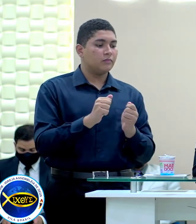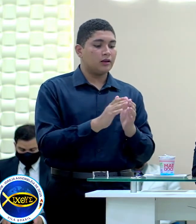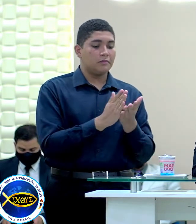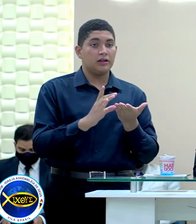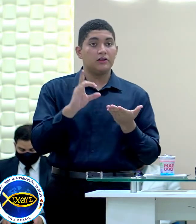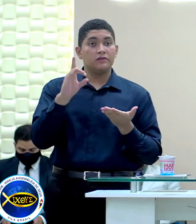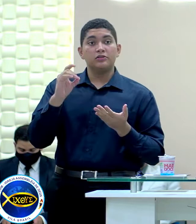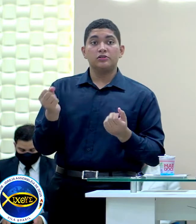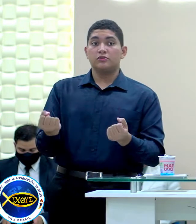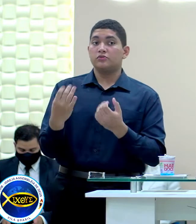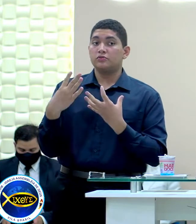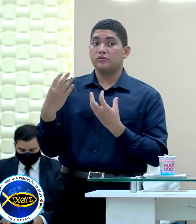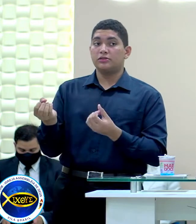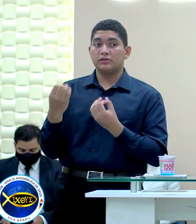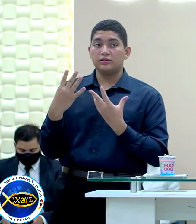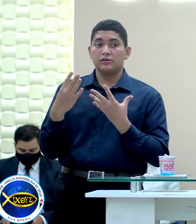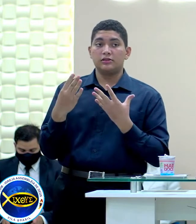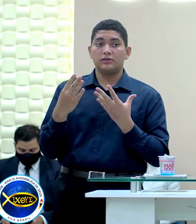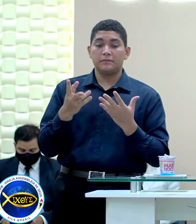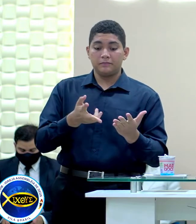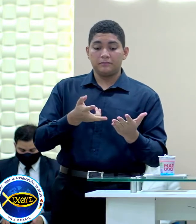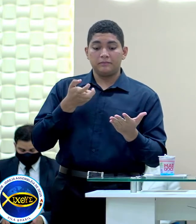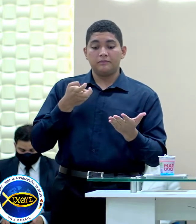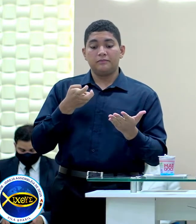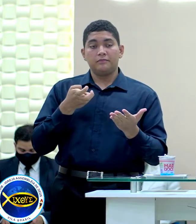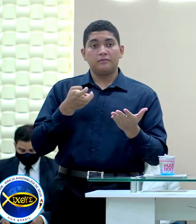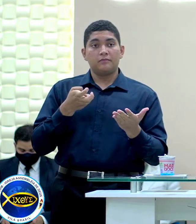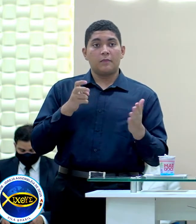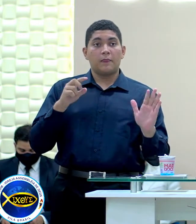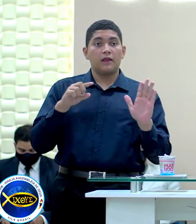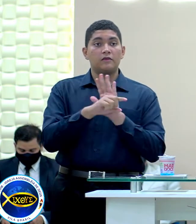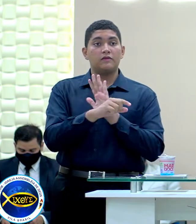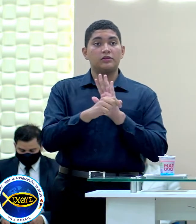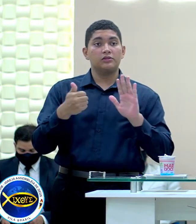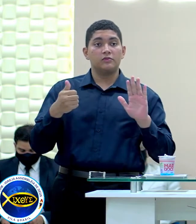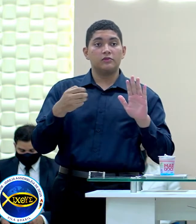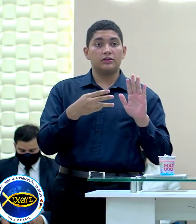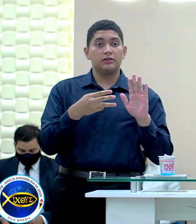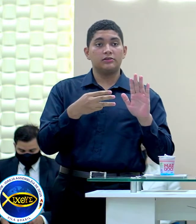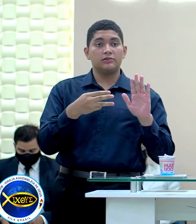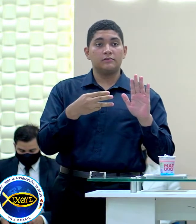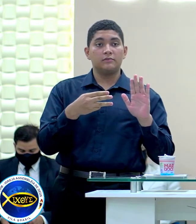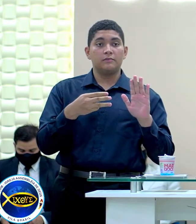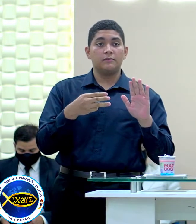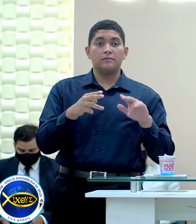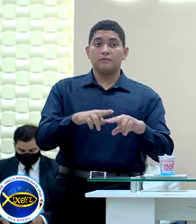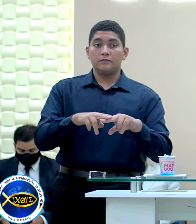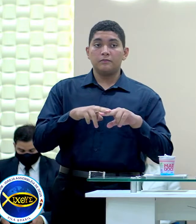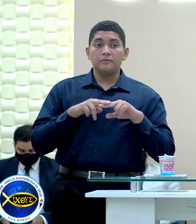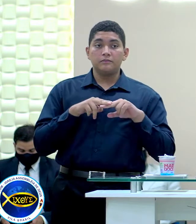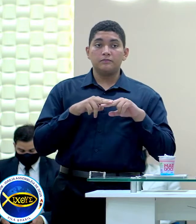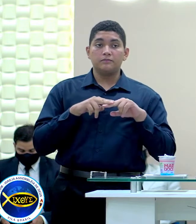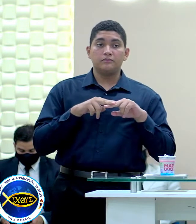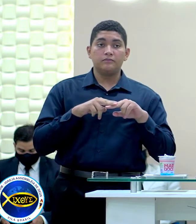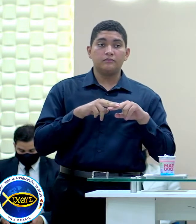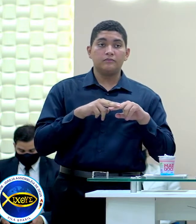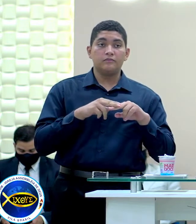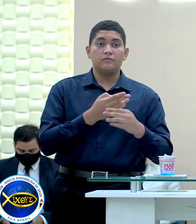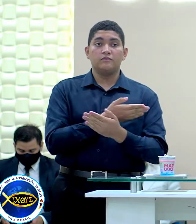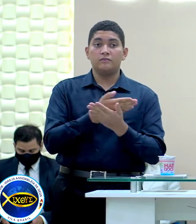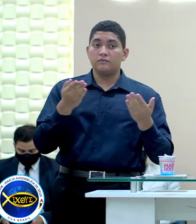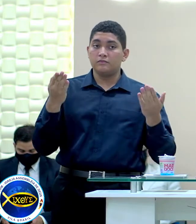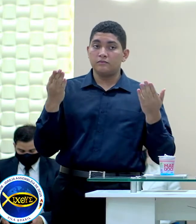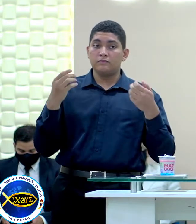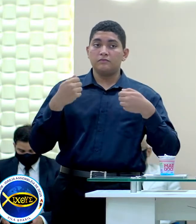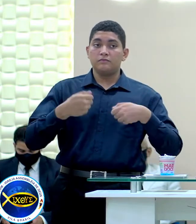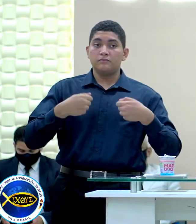Bíblia Sagrada nos diz. Versículo de número 13. Portanto, estejam com